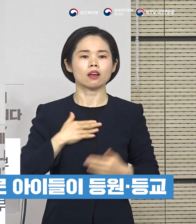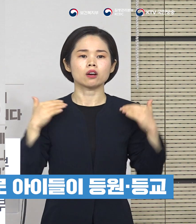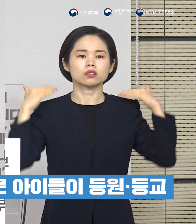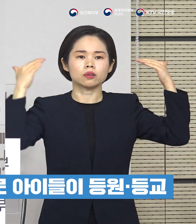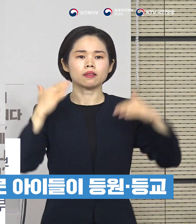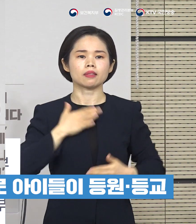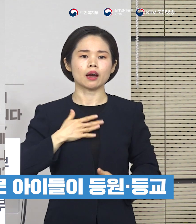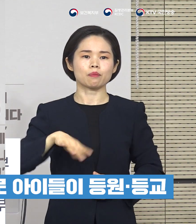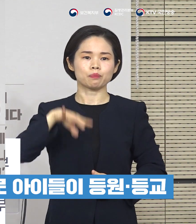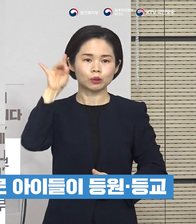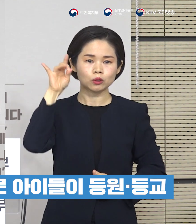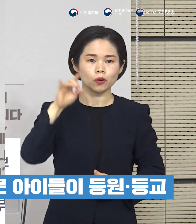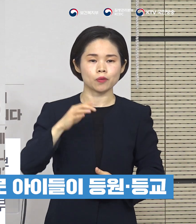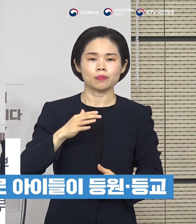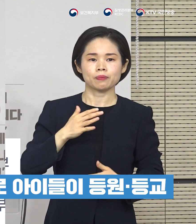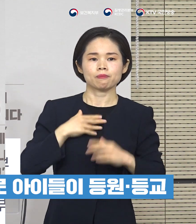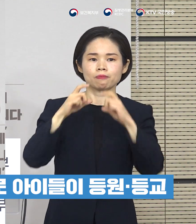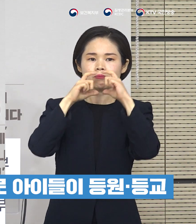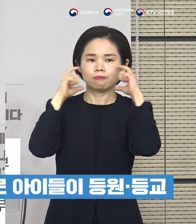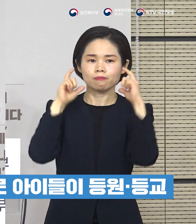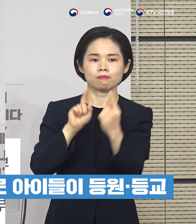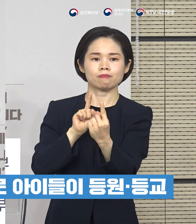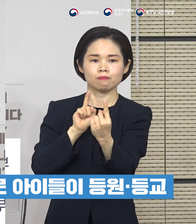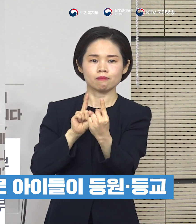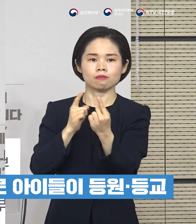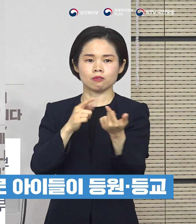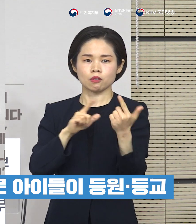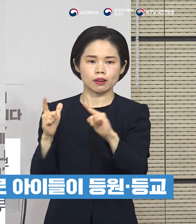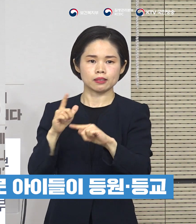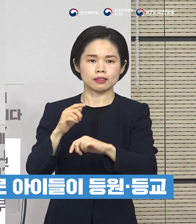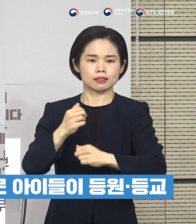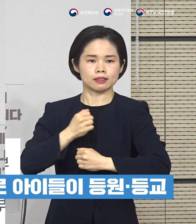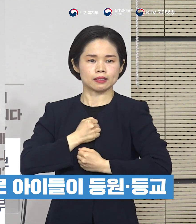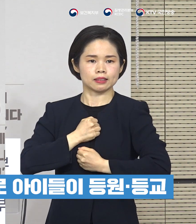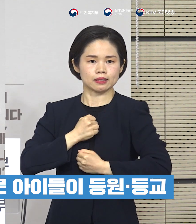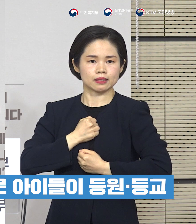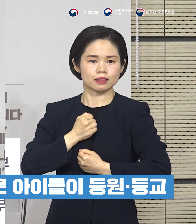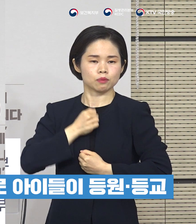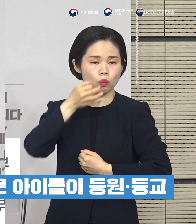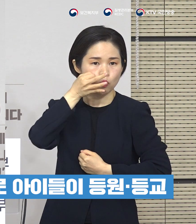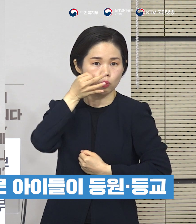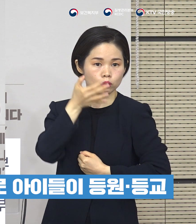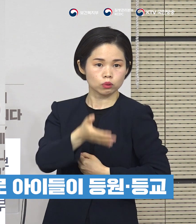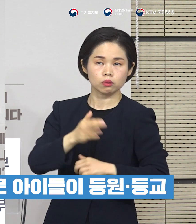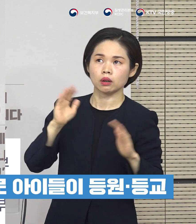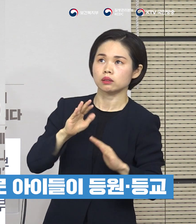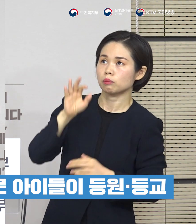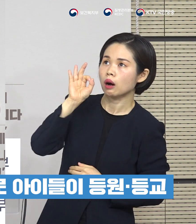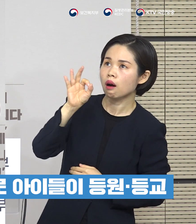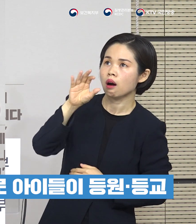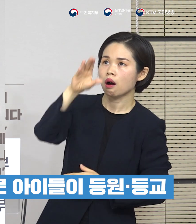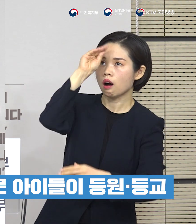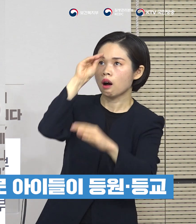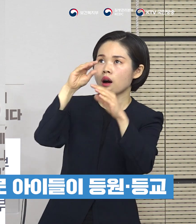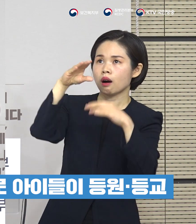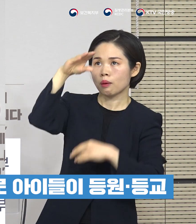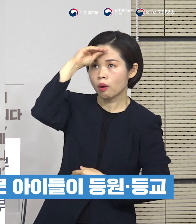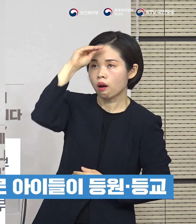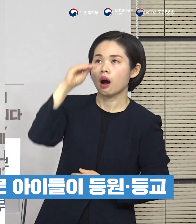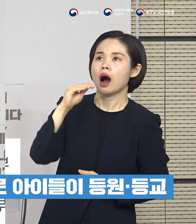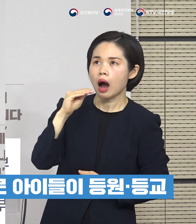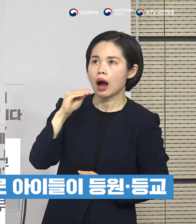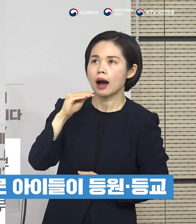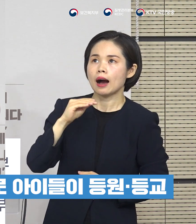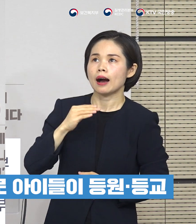남을 위해 나의 불편과 귀찮음을 무릅쓰고 방역수칙을 지키는 행동 하나하나가 학생들에게